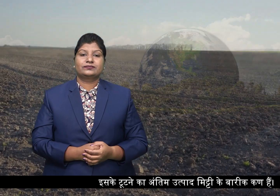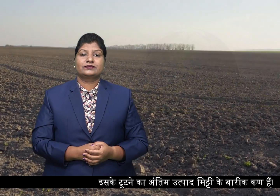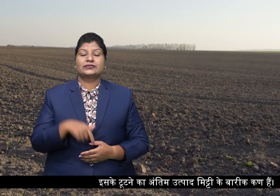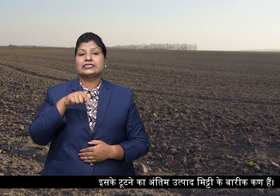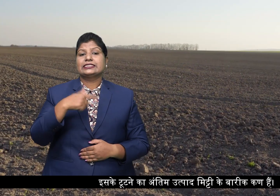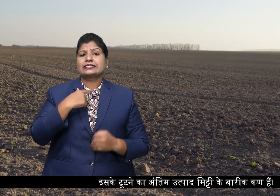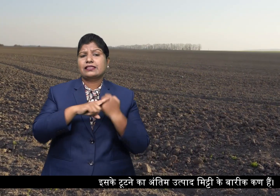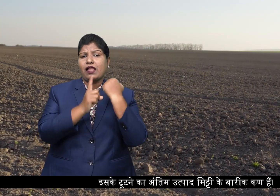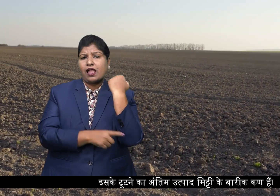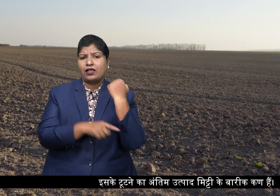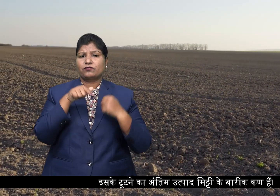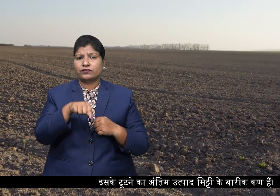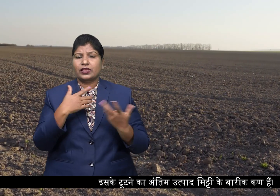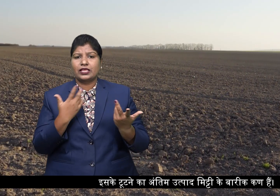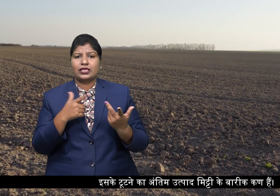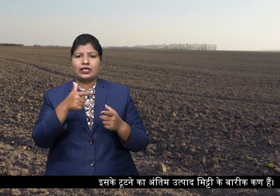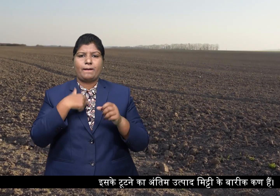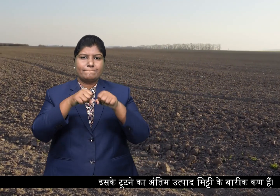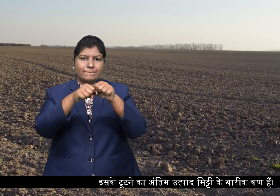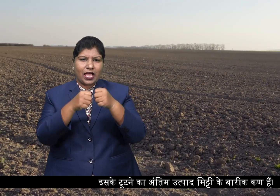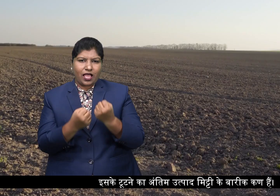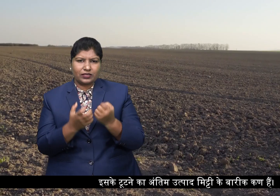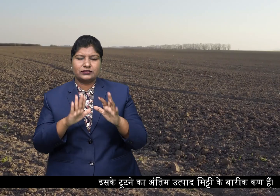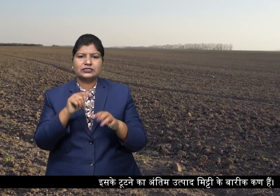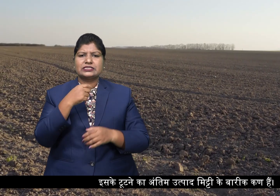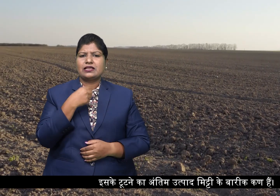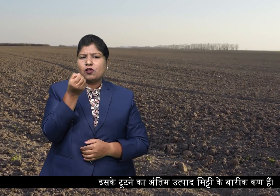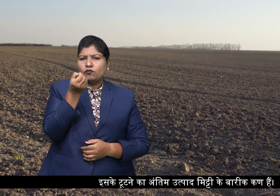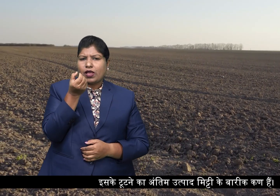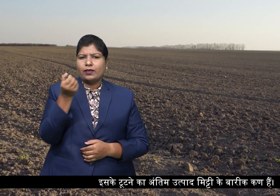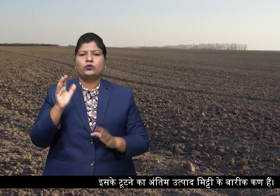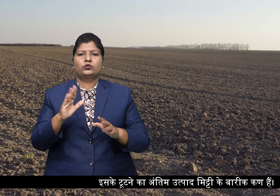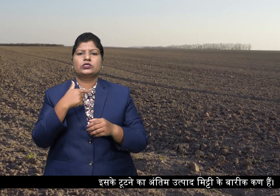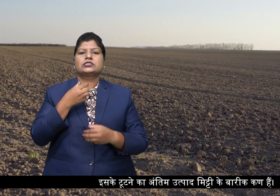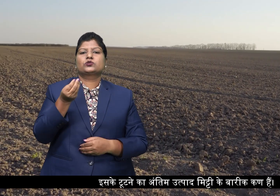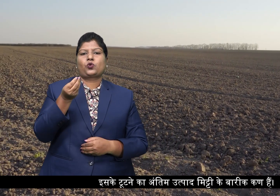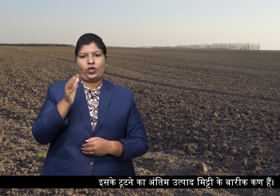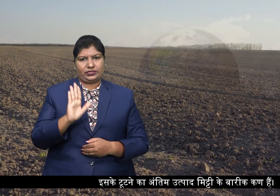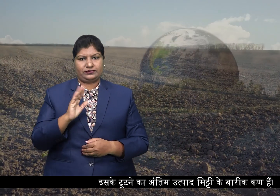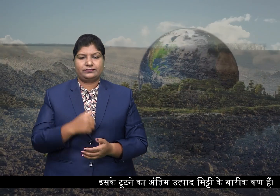इसके टूटने का अंतिम उत्पाद मिट्टी के बारीक कण हैं।